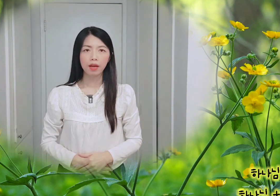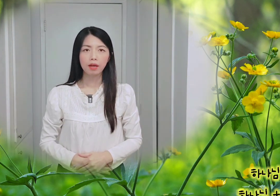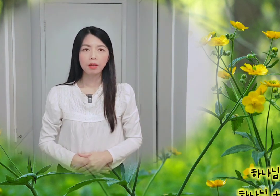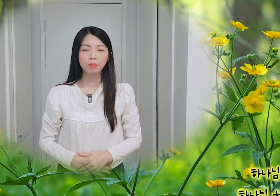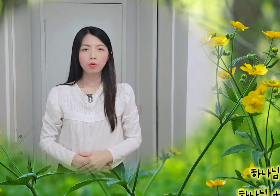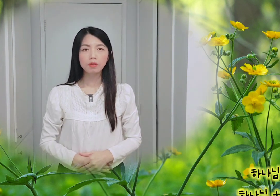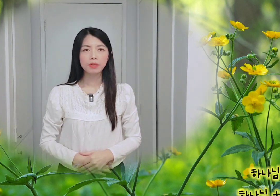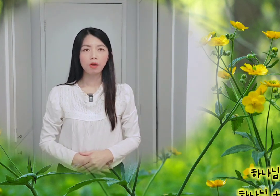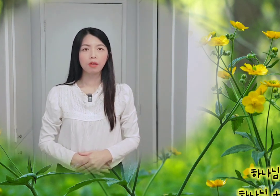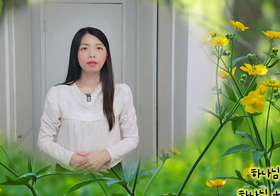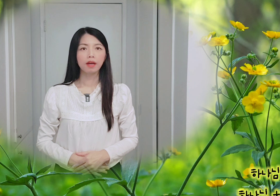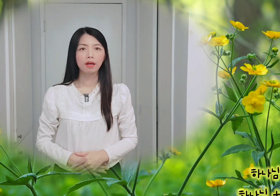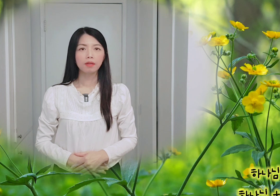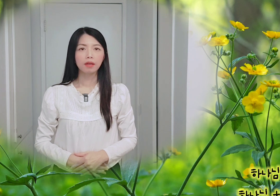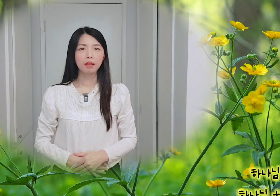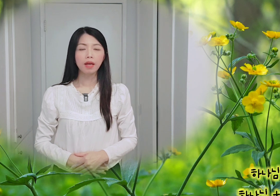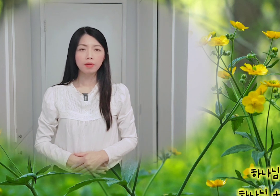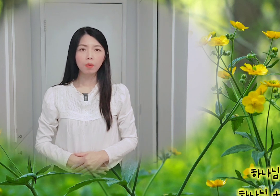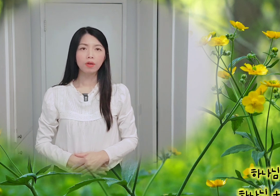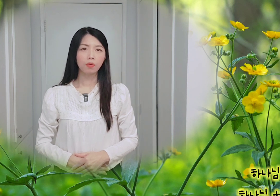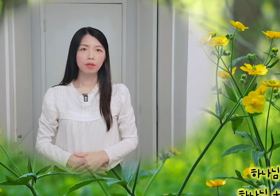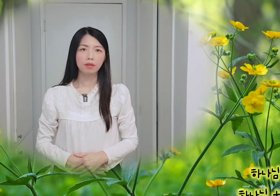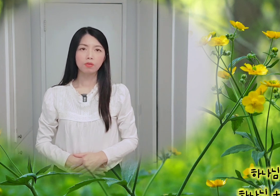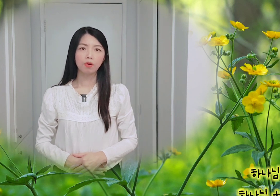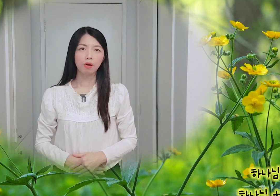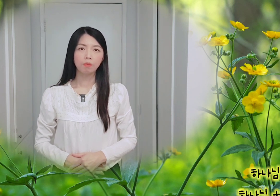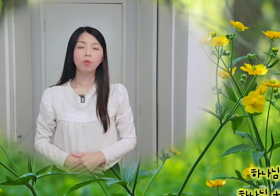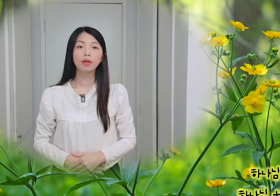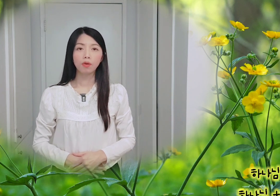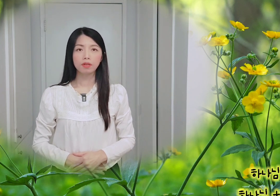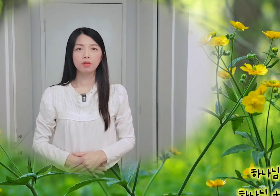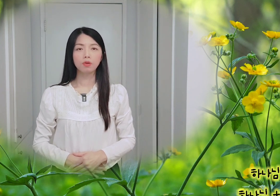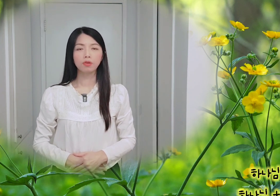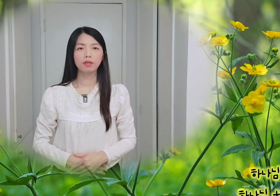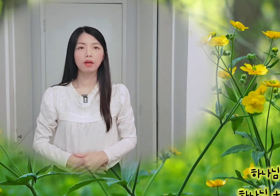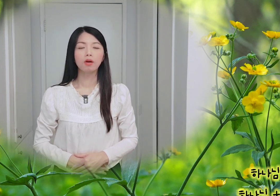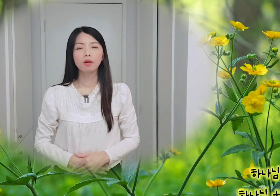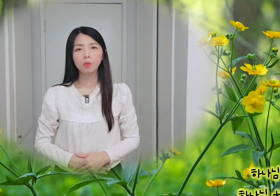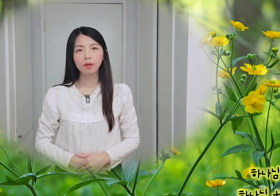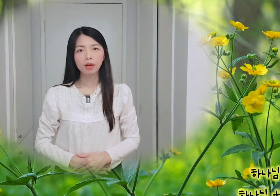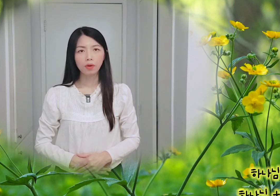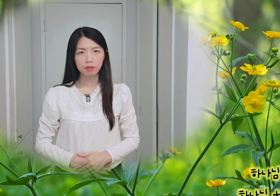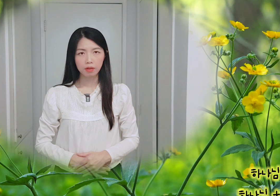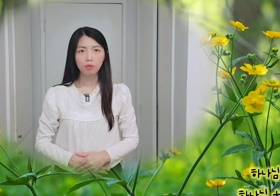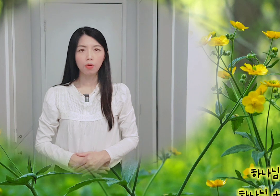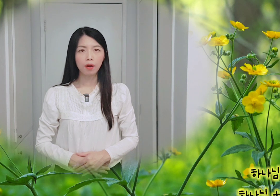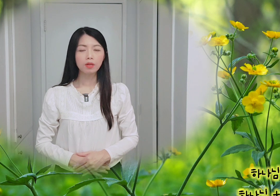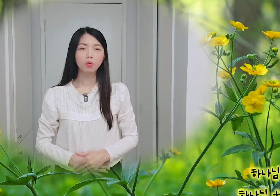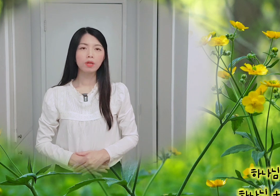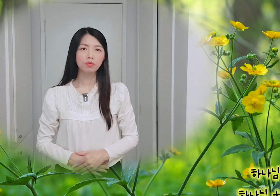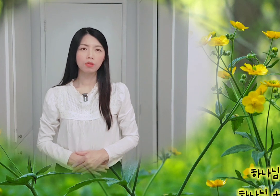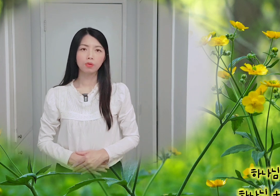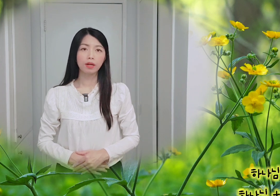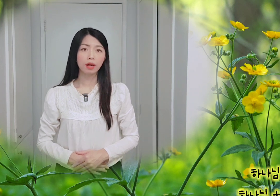복음 위에. 복음은요 일단 행복이라고 하는 뜻의 수어, 복이라고 하는 뜻의 수어도 되는데요. 복이라고 하는 뜻의